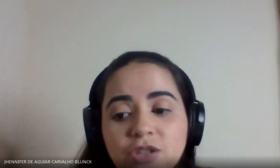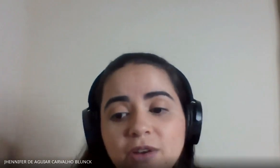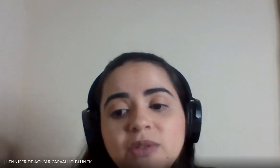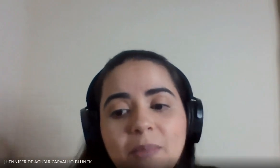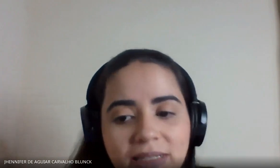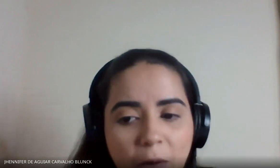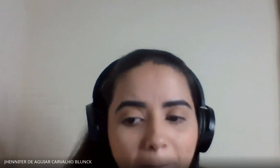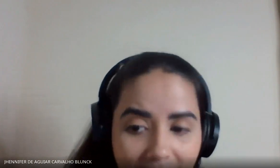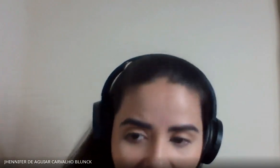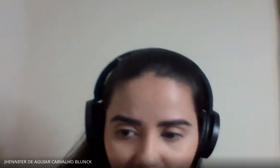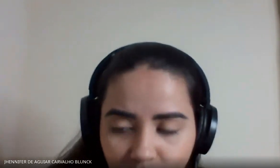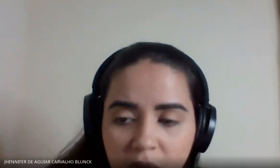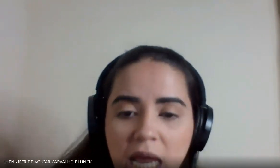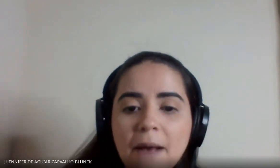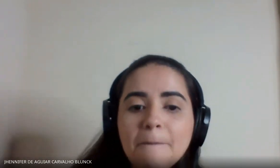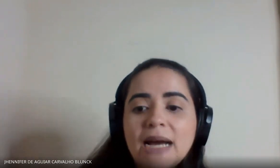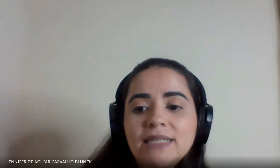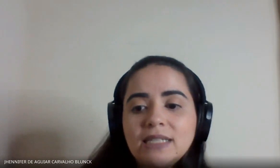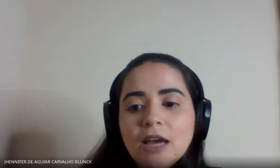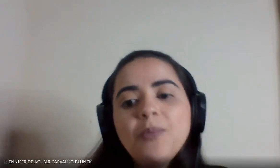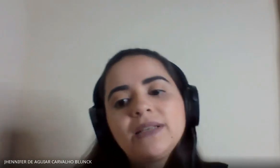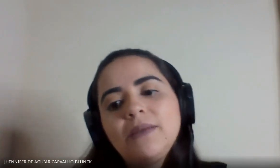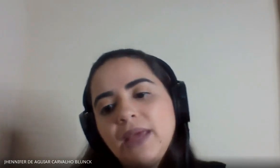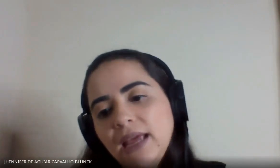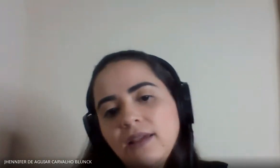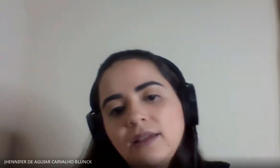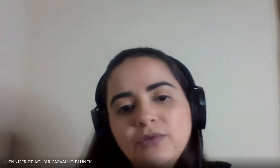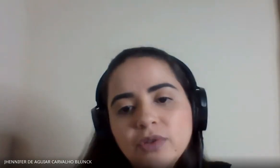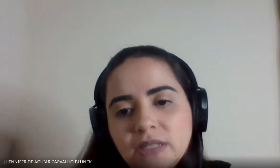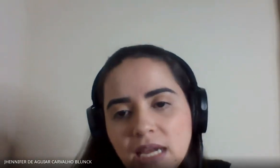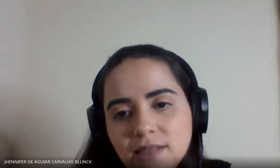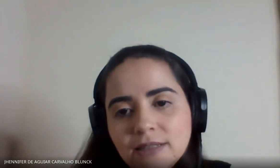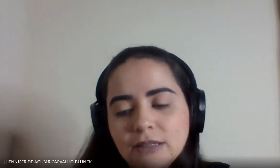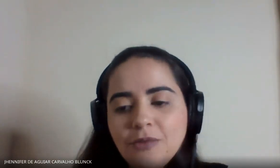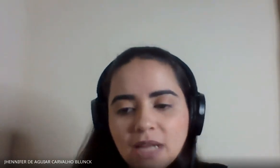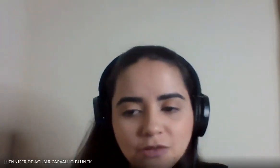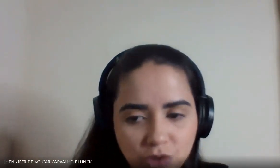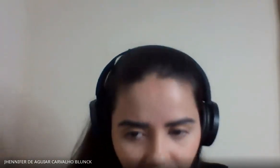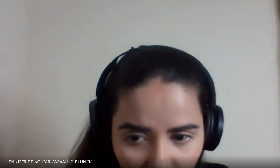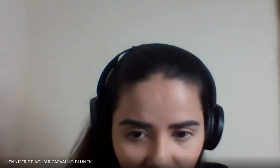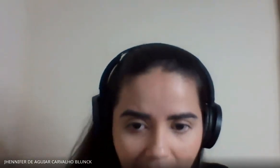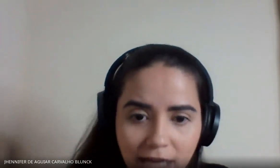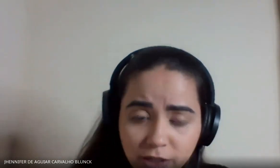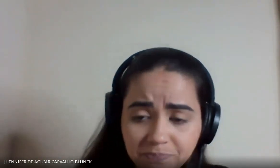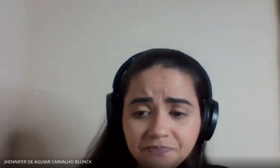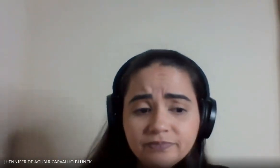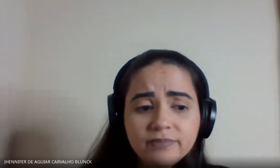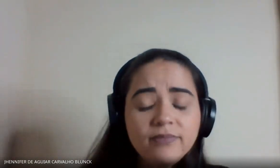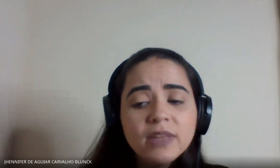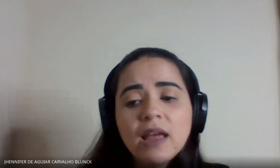acumuladas e a gente vai ultrapassar o prazo. Mas se eu perceber que vocês estão tendo